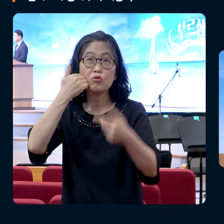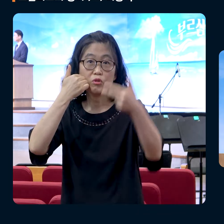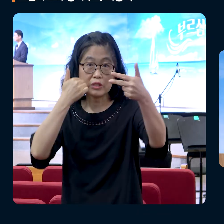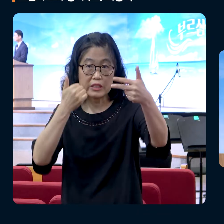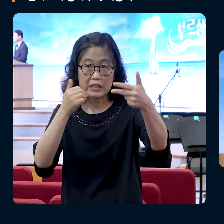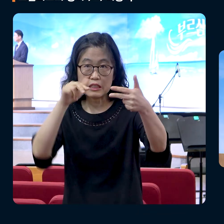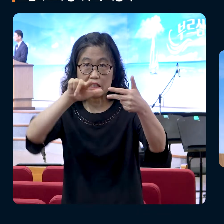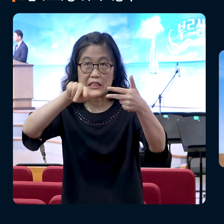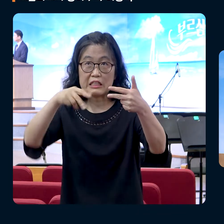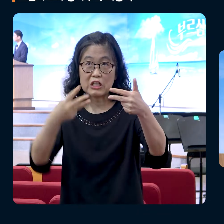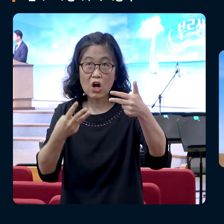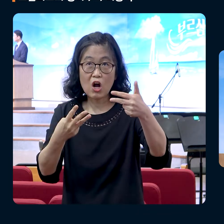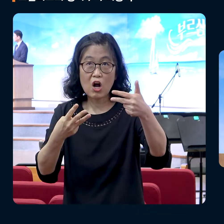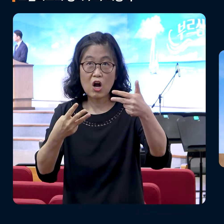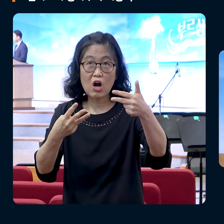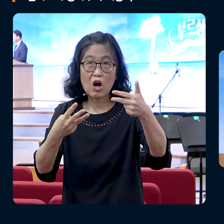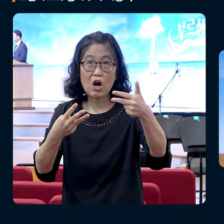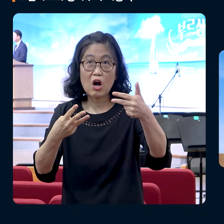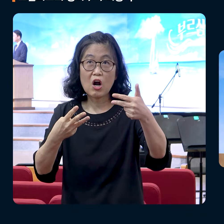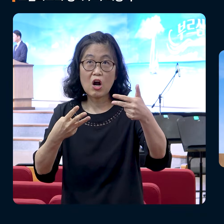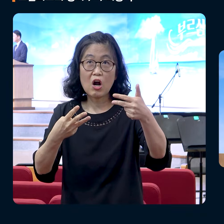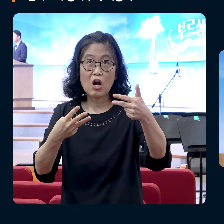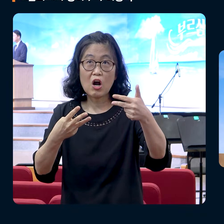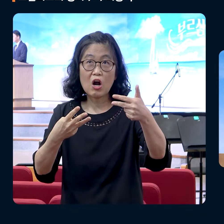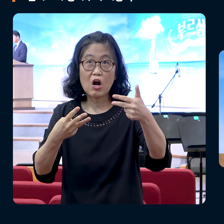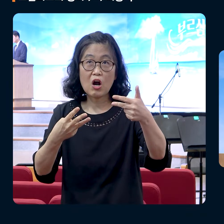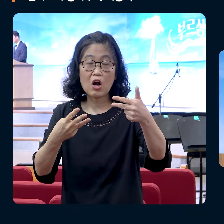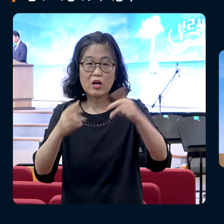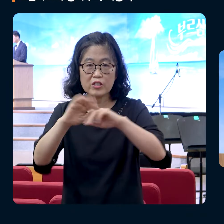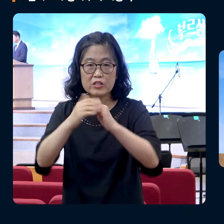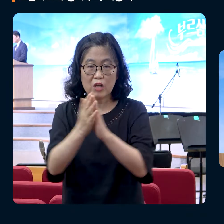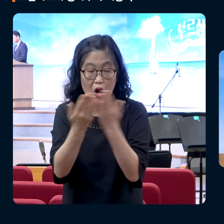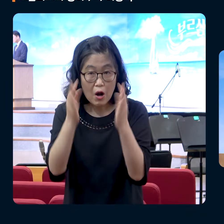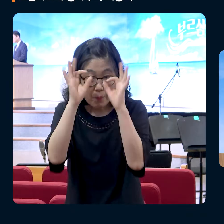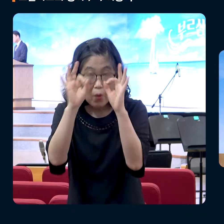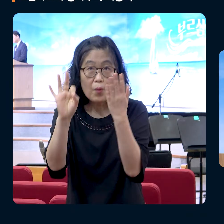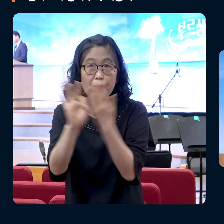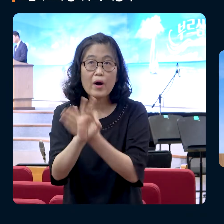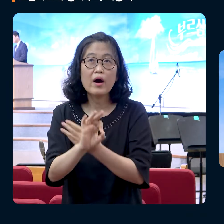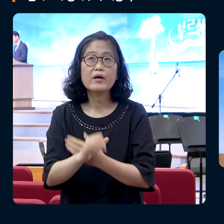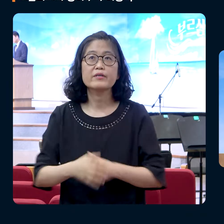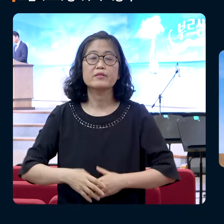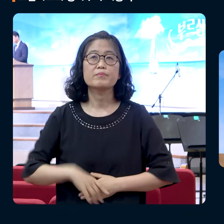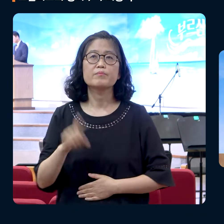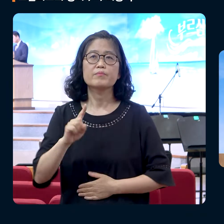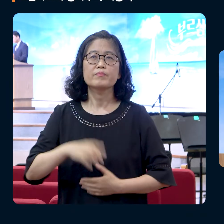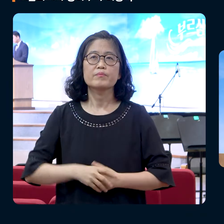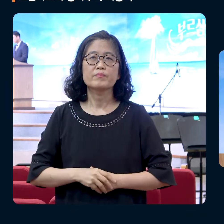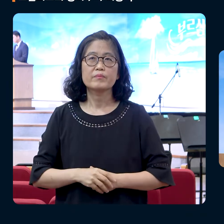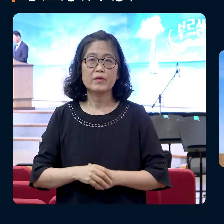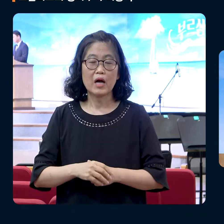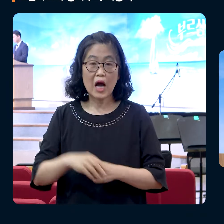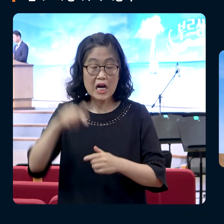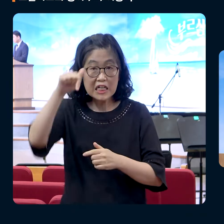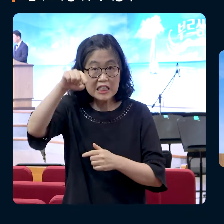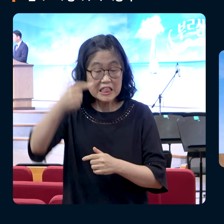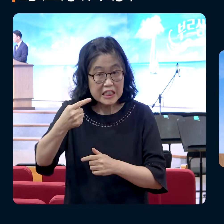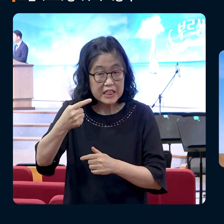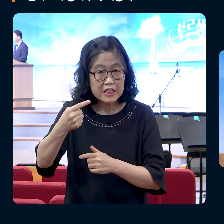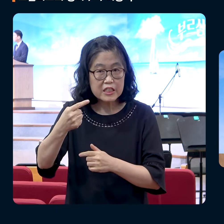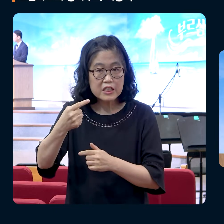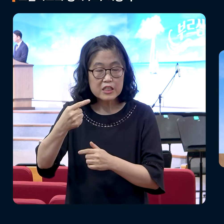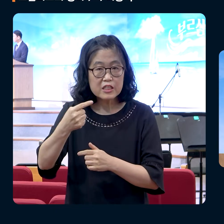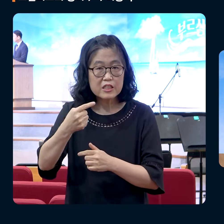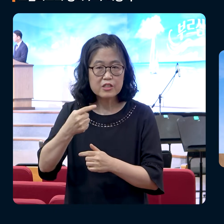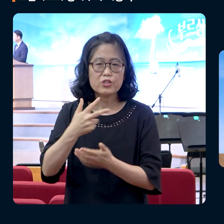7절을 여러분 저는 자막을 준비하지 않았는데 여러분 성경을 보시면 7절의 시작을 보시면 이렇게 되어 있습니다. 그는